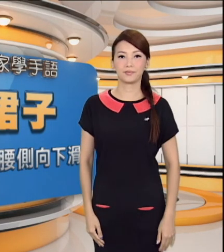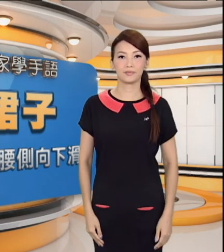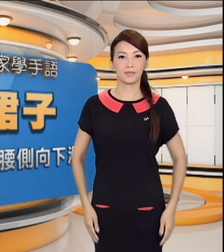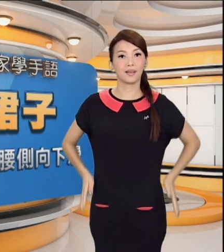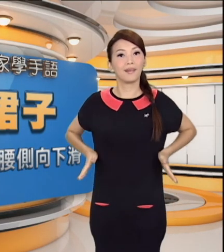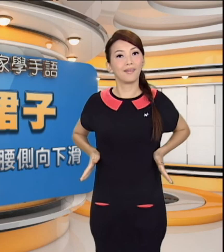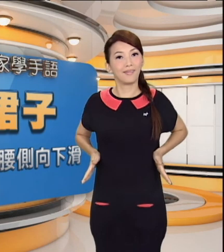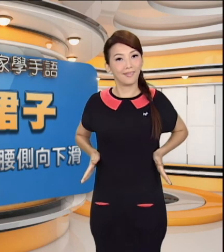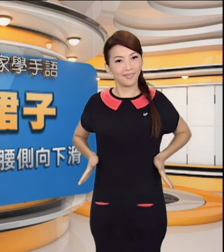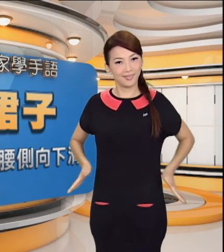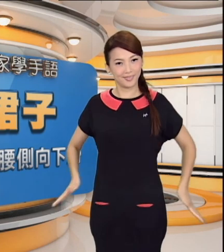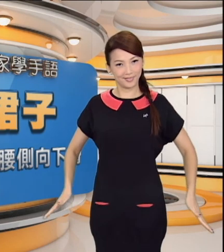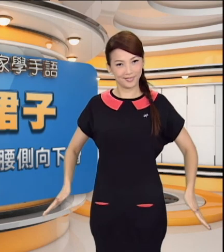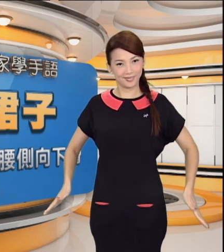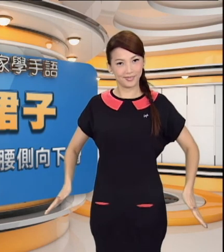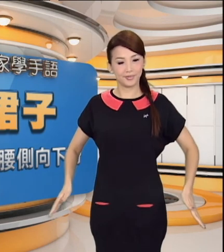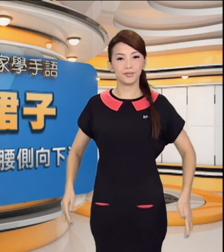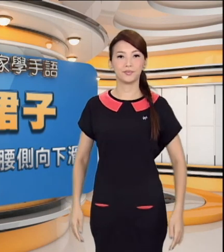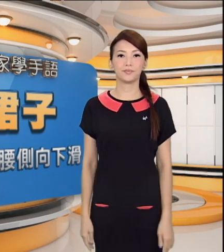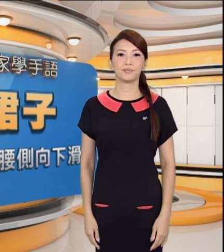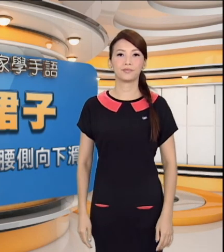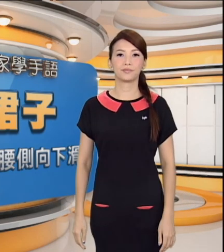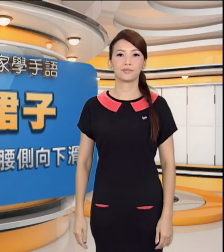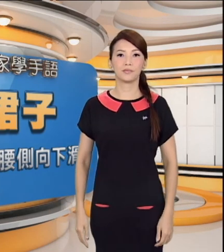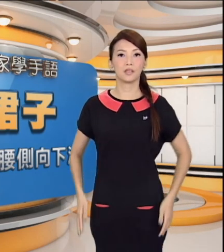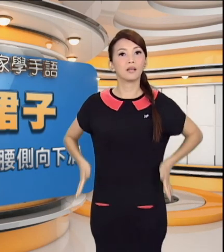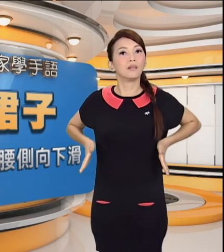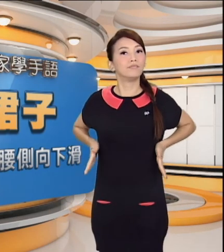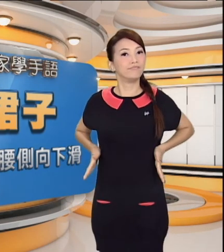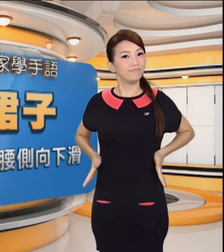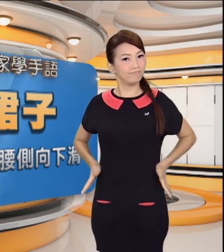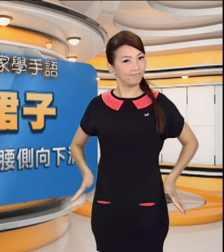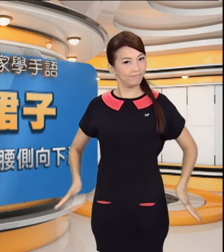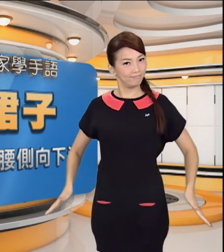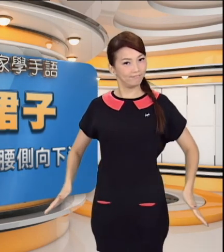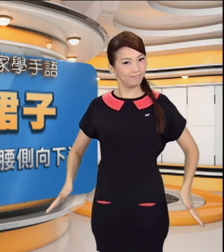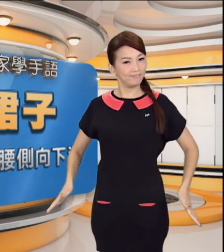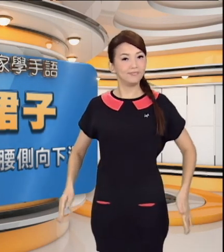怎么比，两手自腰侧向下滑，再看一次裙子。